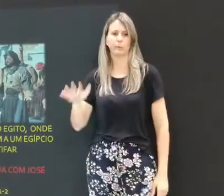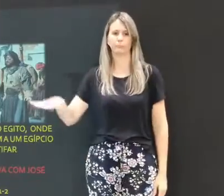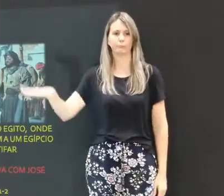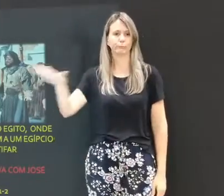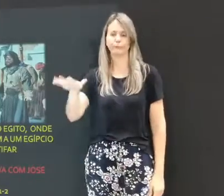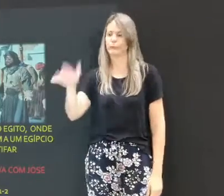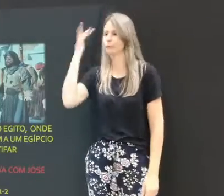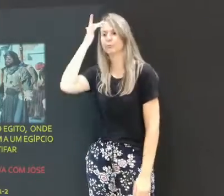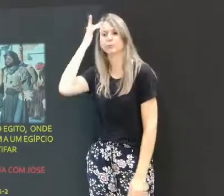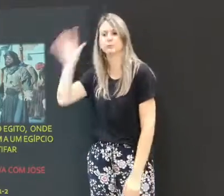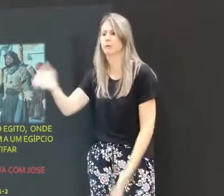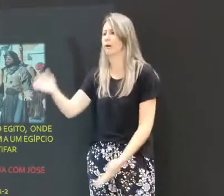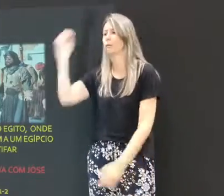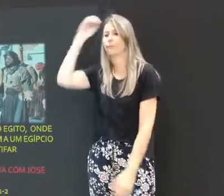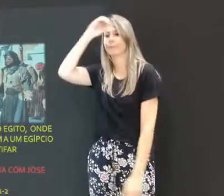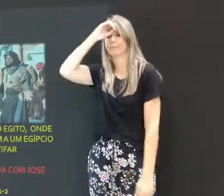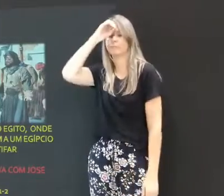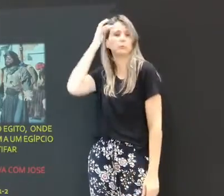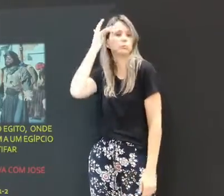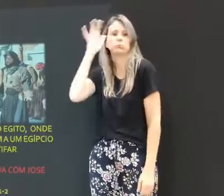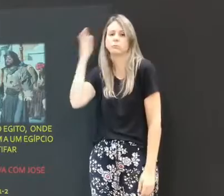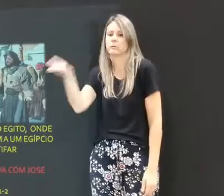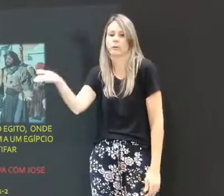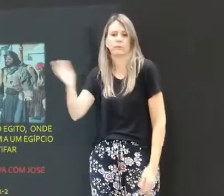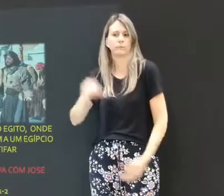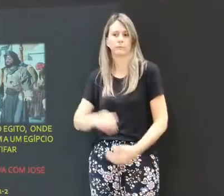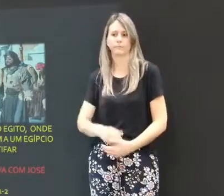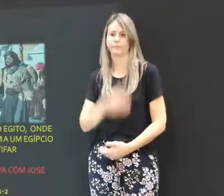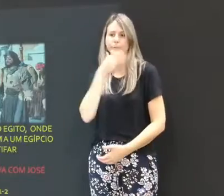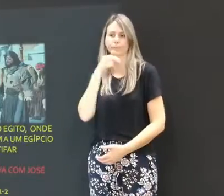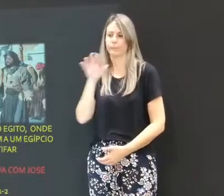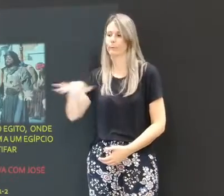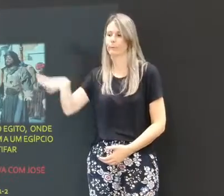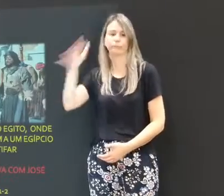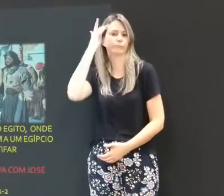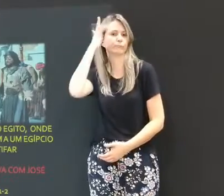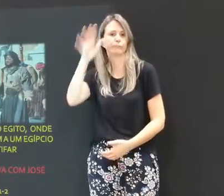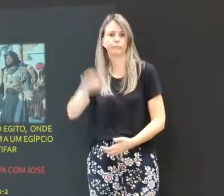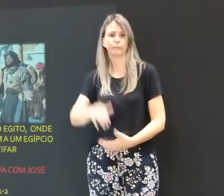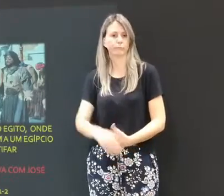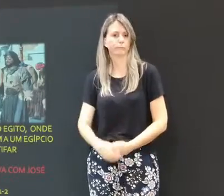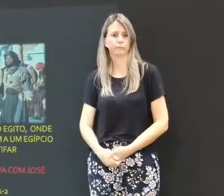Coitado dos irmãos. Eles não sabem, eles são inocentes, eles não sabem.